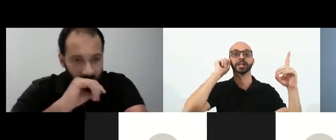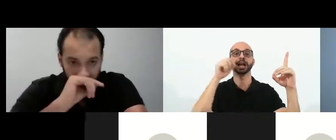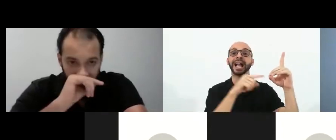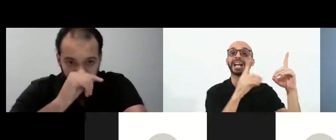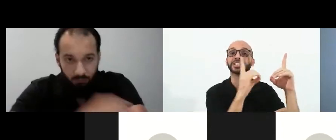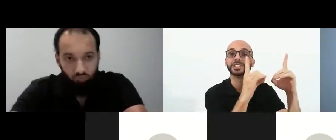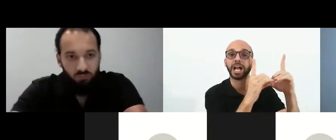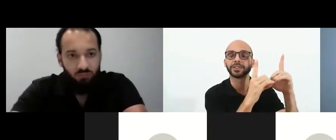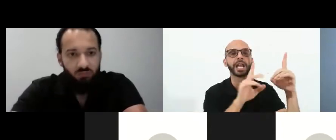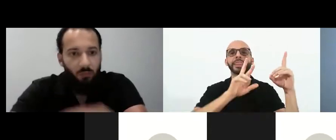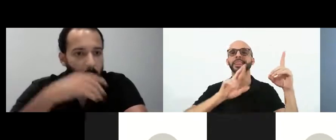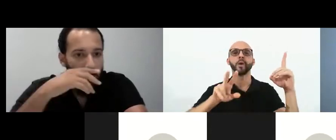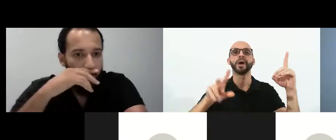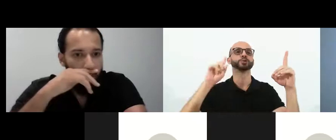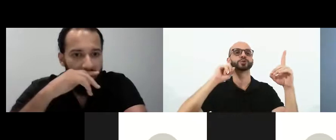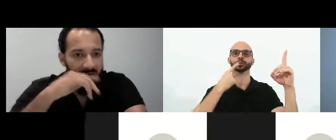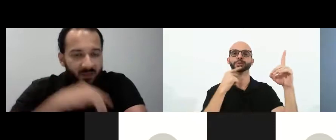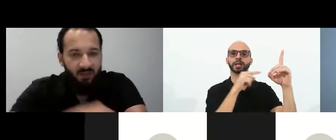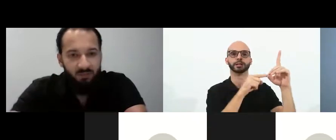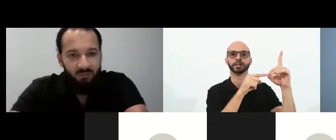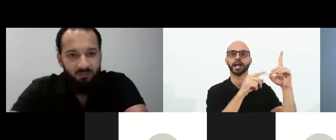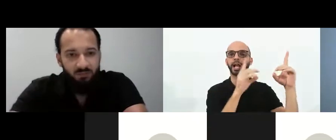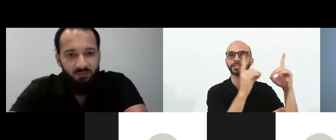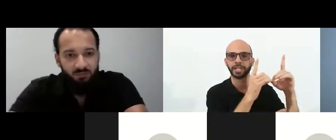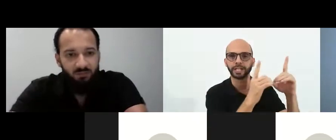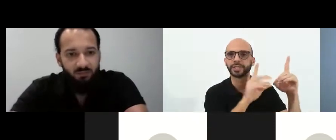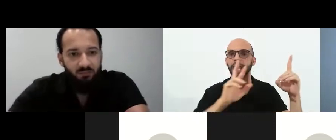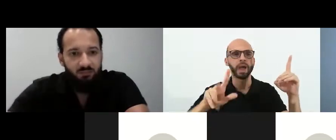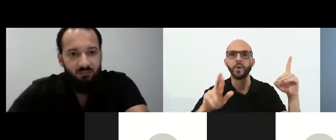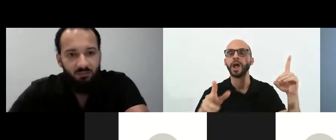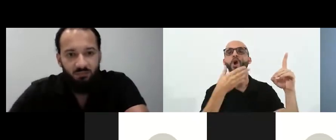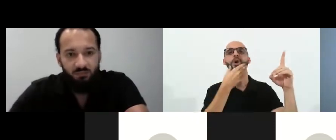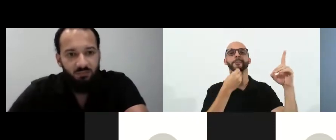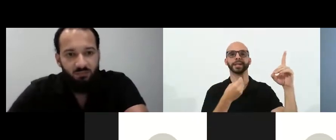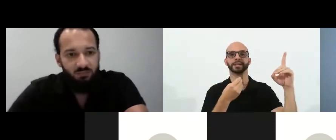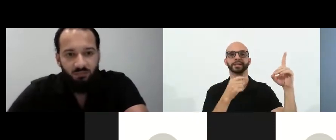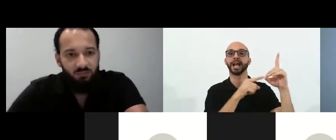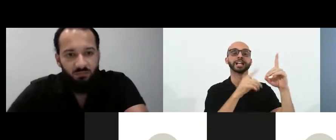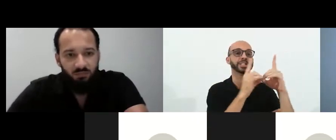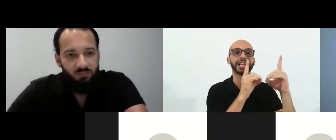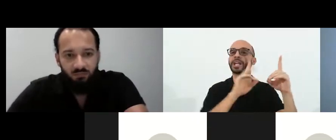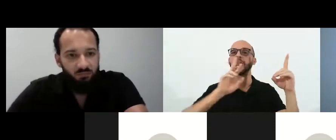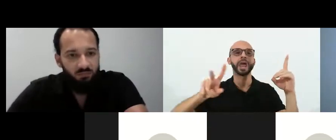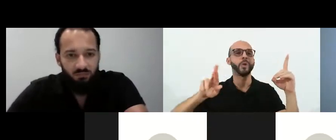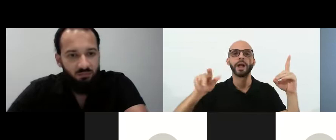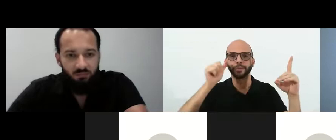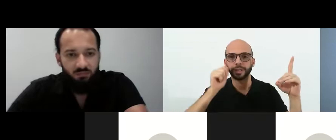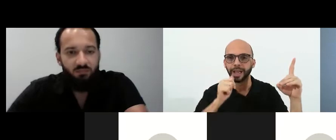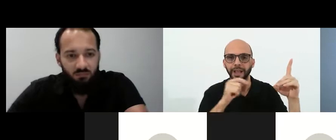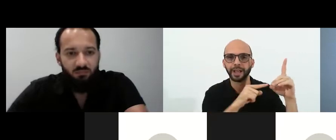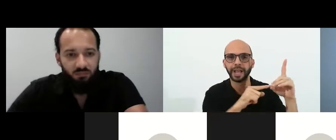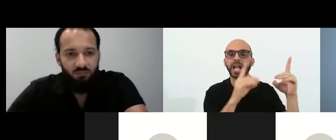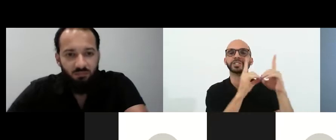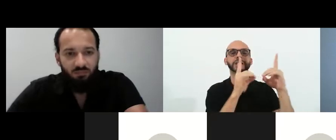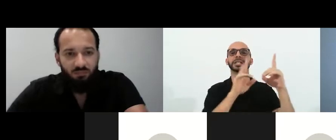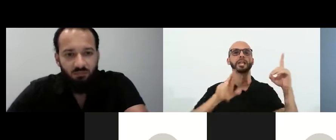dinâmicas, não é somente de ouvinte, é dinâmica, ela não é somente do surdo. As dinâmicas, a dinâmica